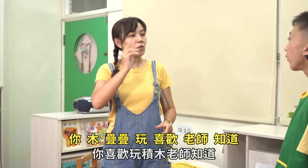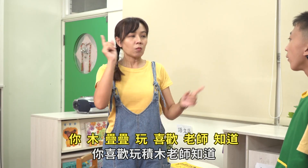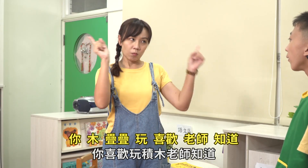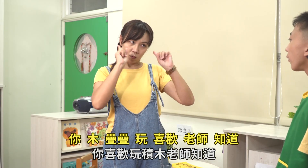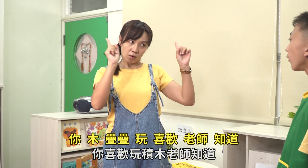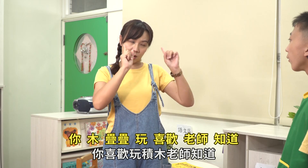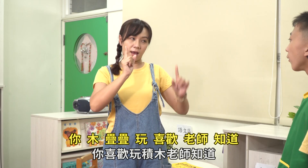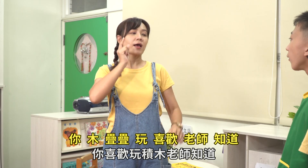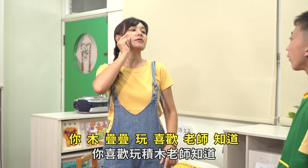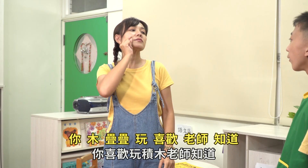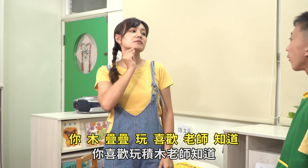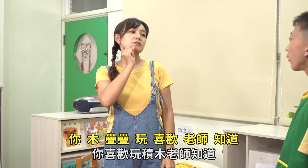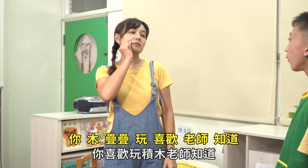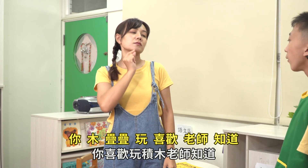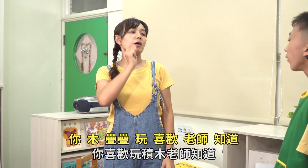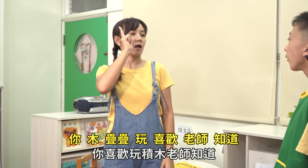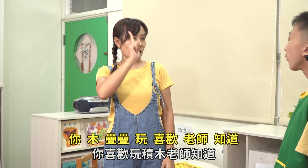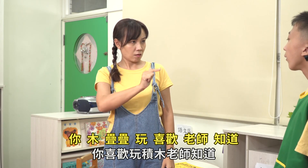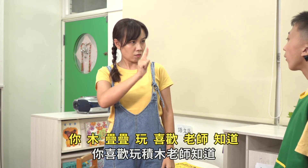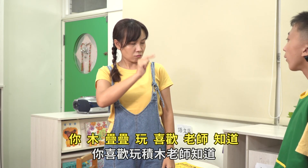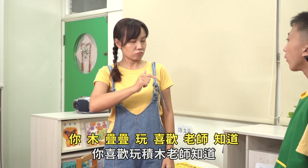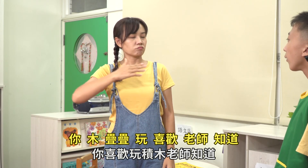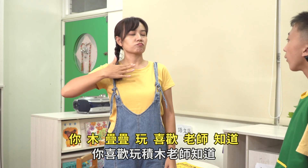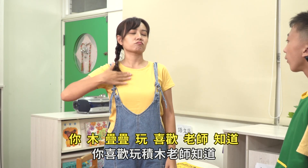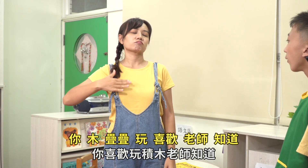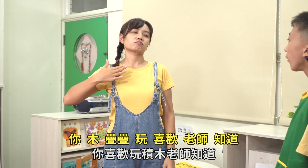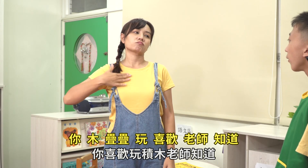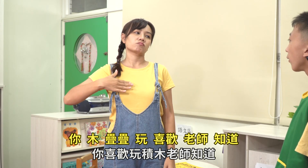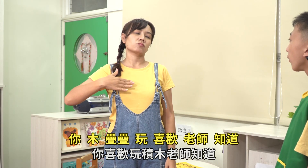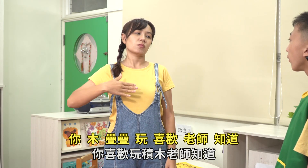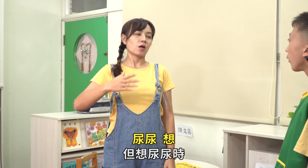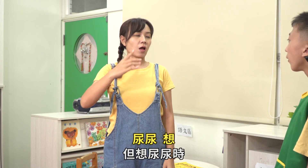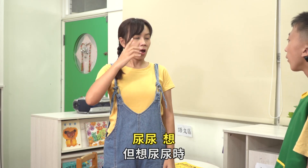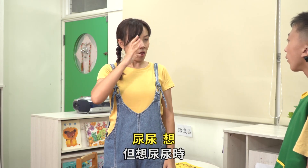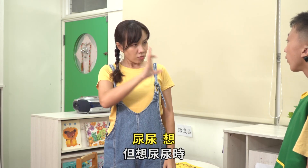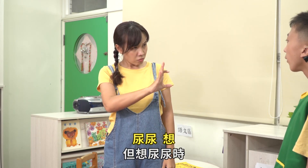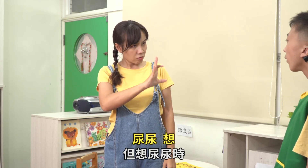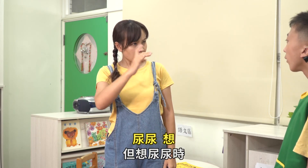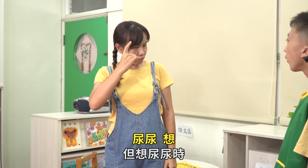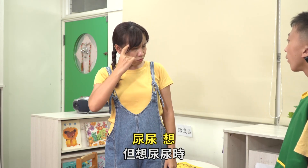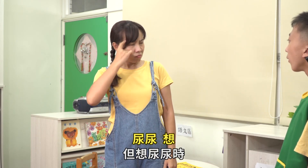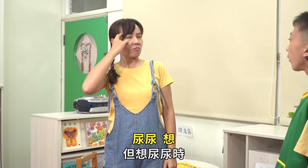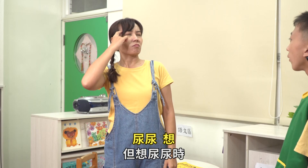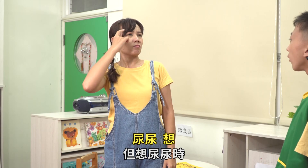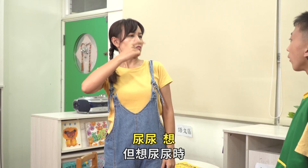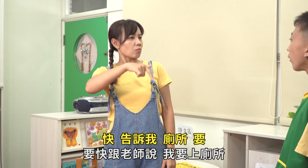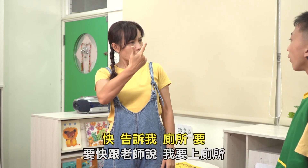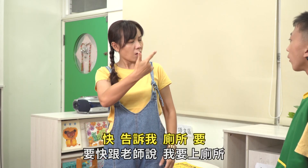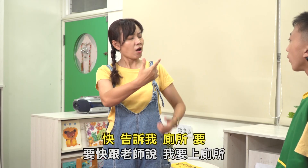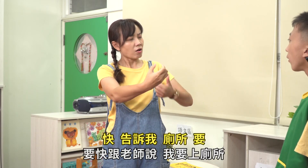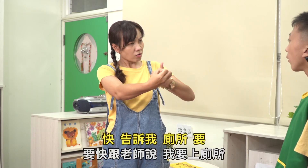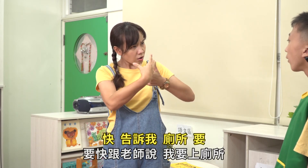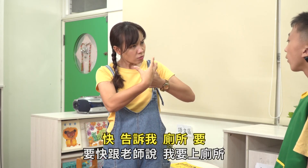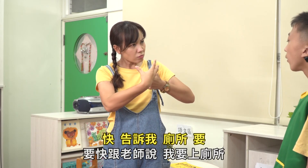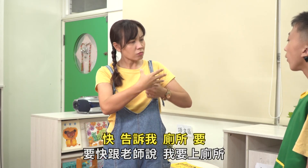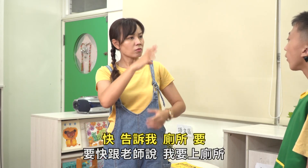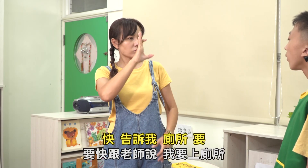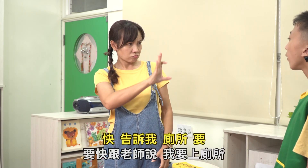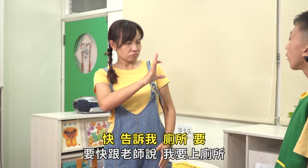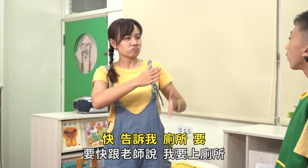玩积木，老师知道，但想尿尿时要快跟老师说我